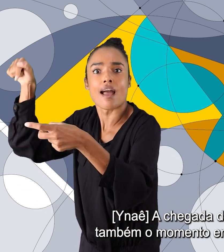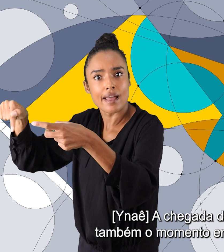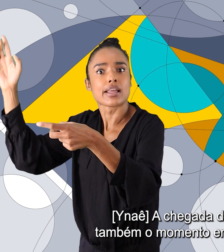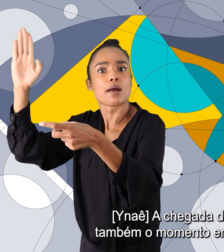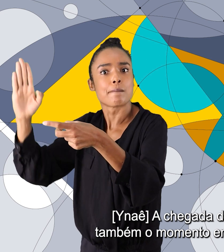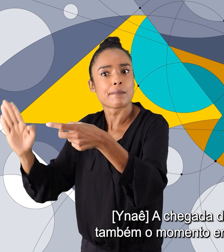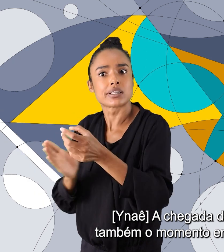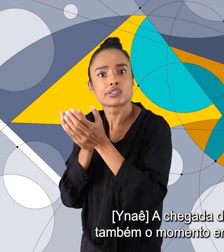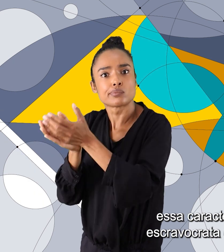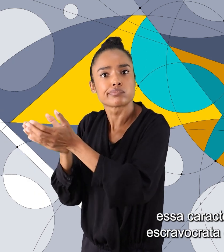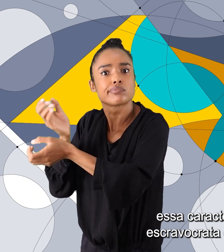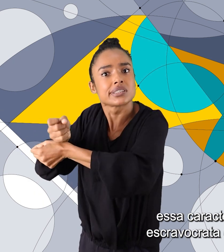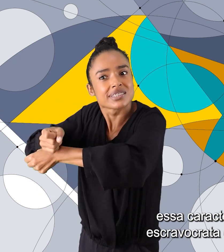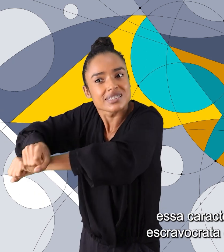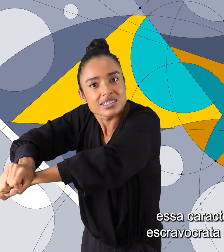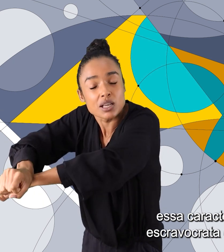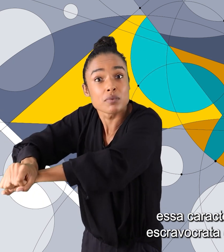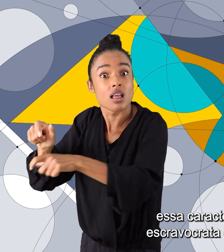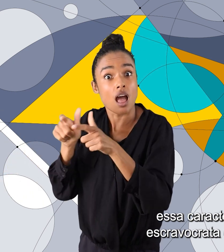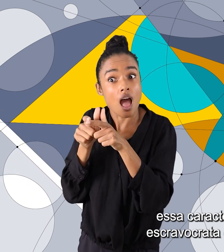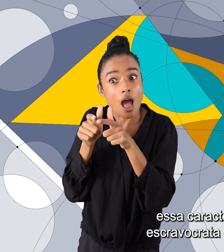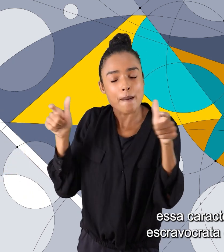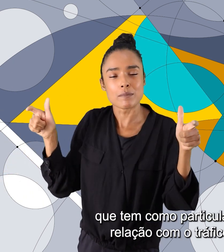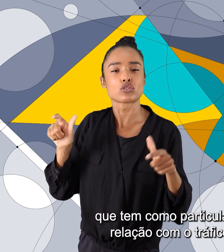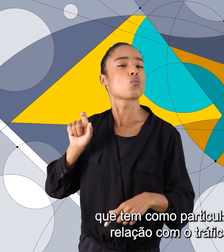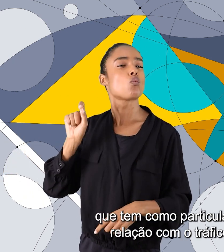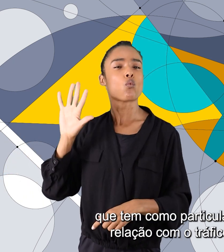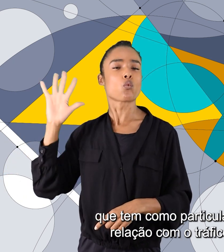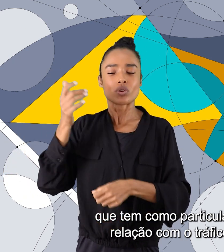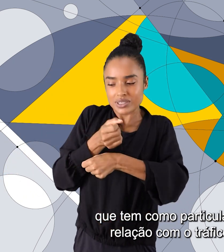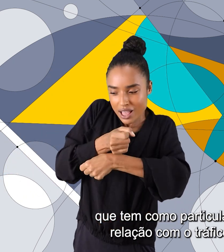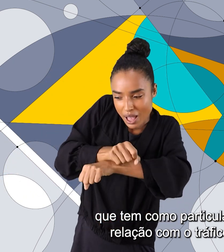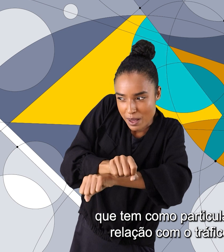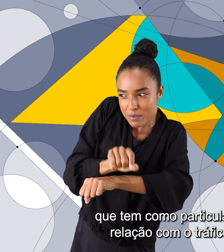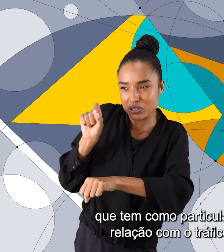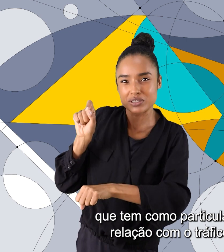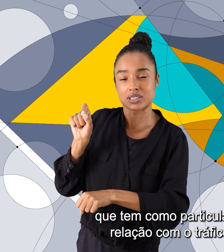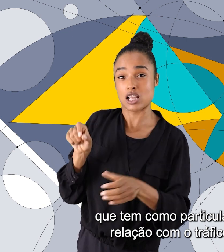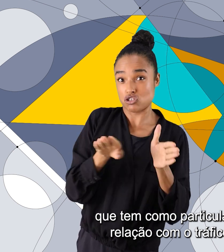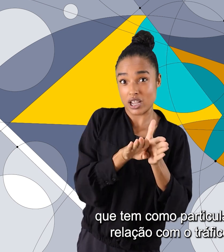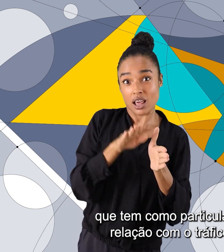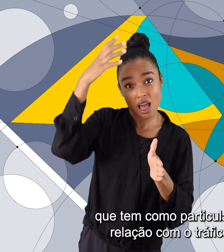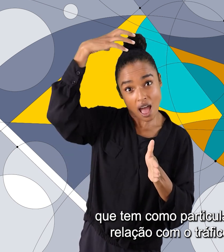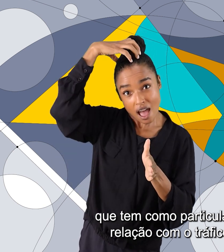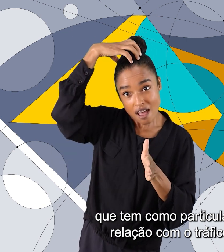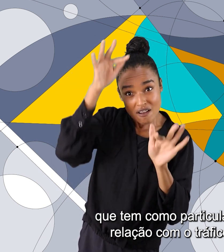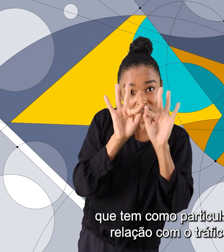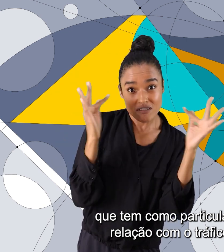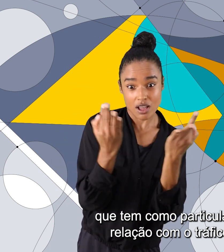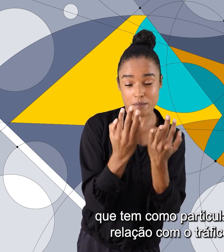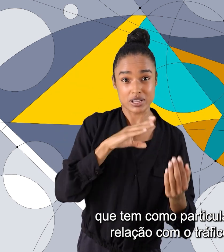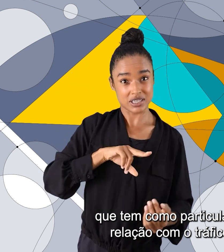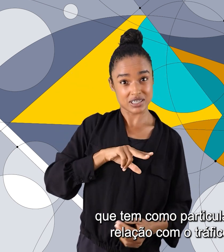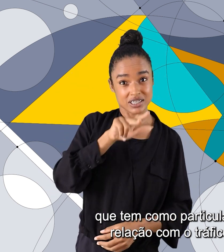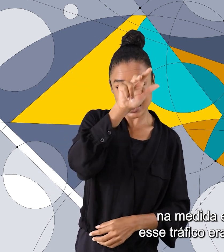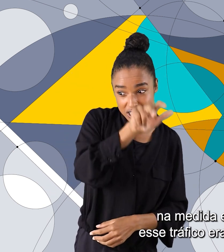também um momento em que se sublinha essa característica escravocrata do Brasil, que tem como particularidade essa forte relação com o